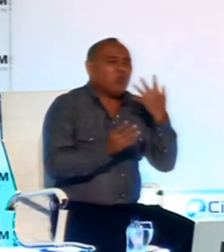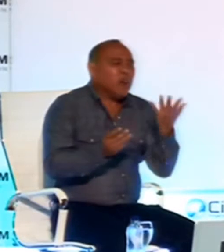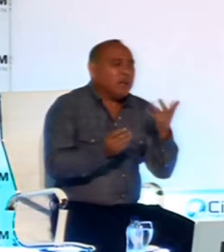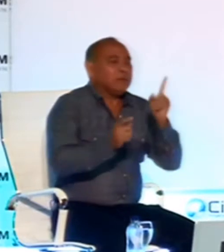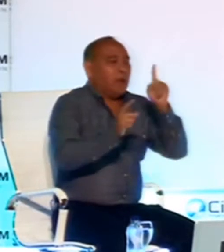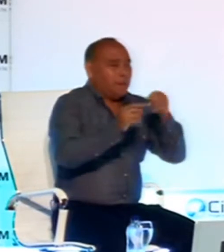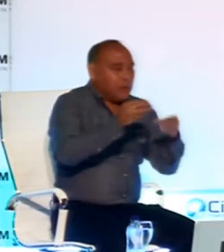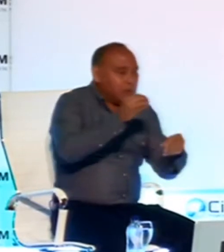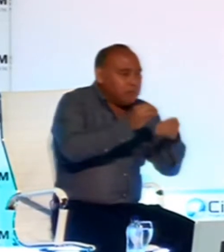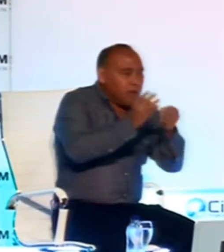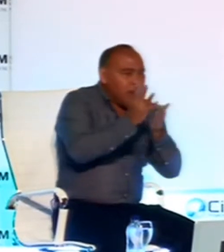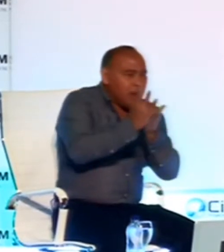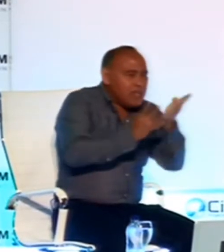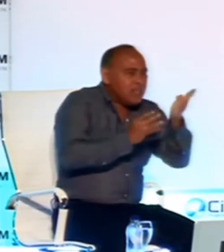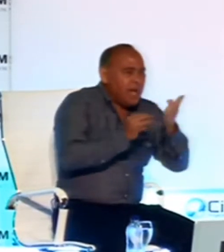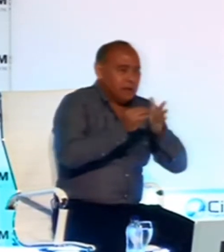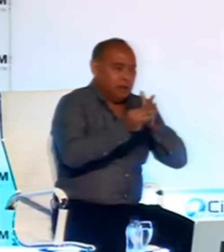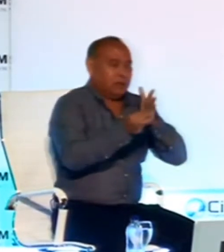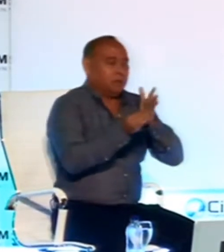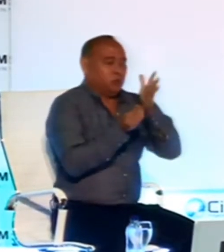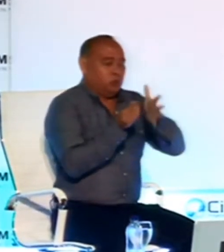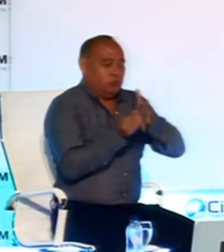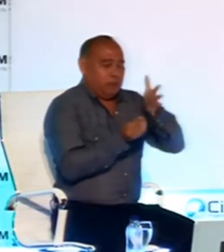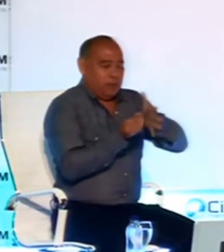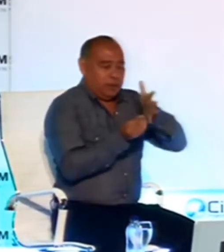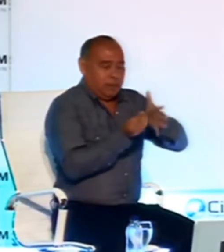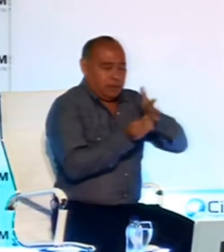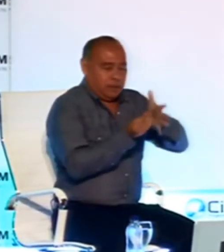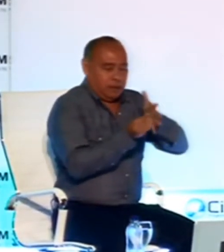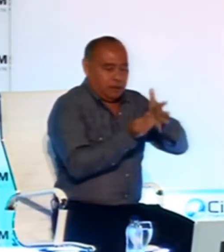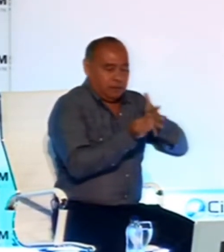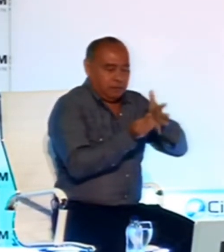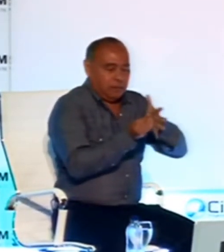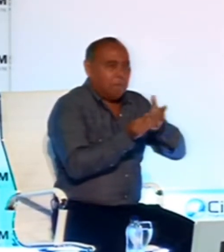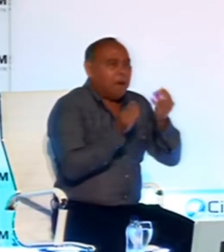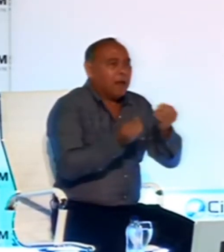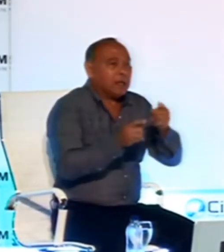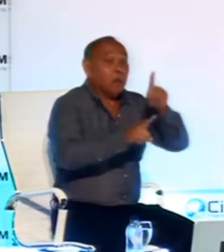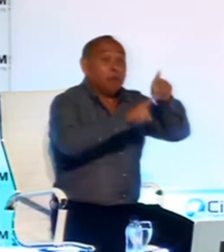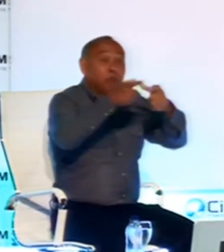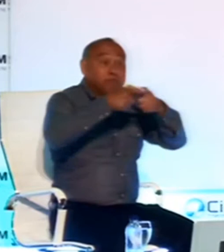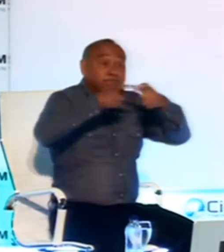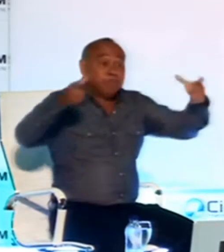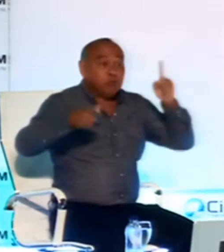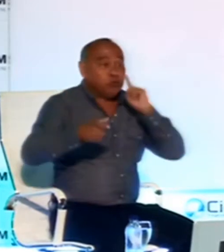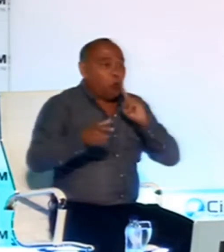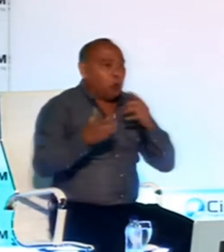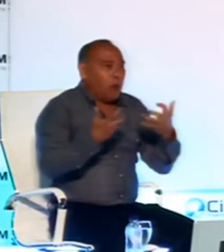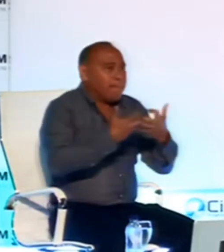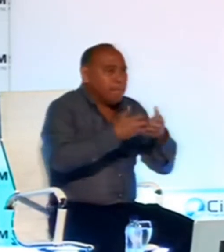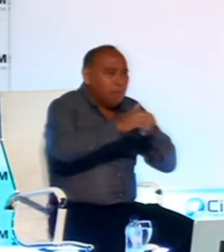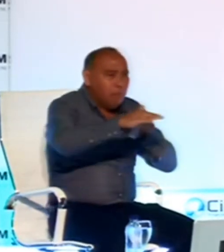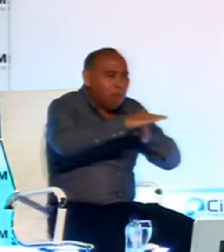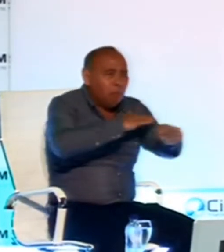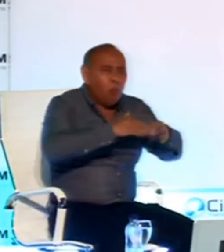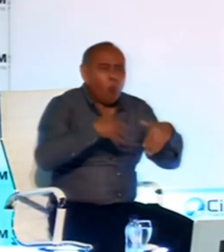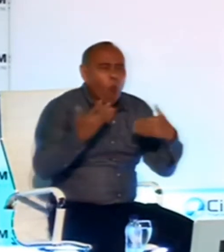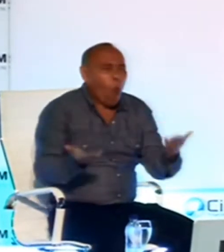interpretación en línea y tiene otras dos líneas adicionales. Una de ellas es la apropiación de las TIC para aquellas personas sordas